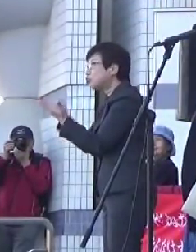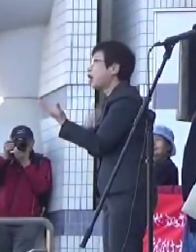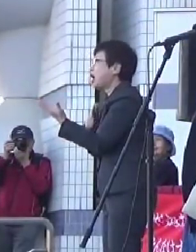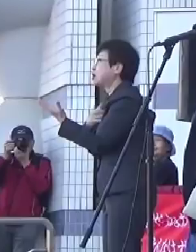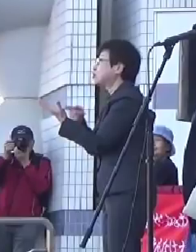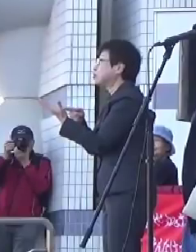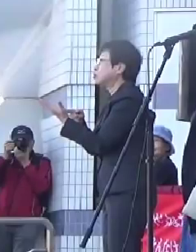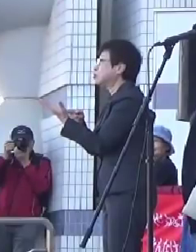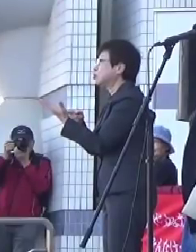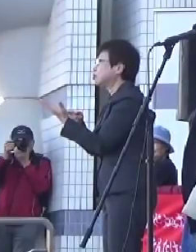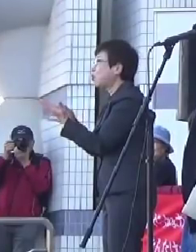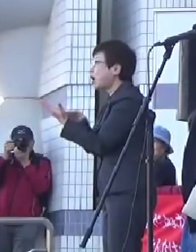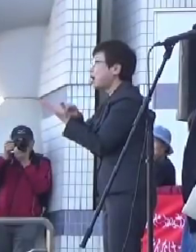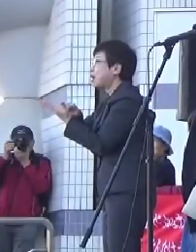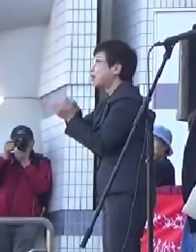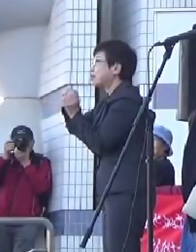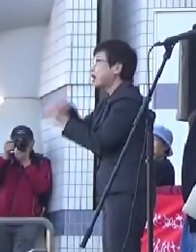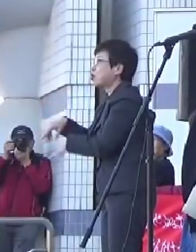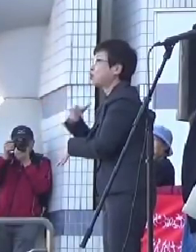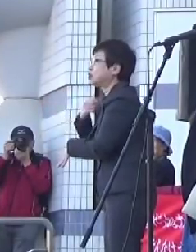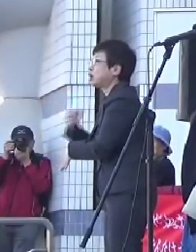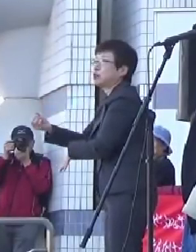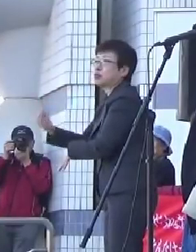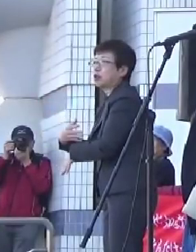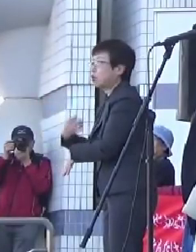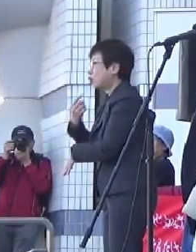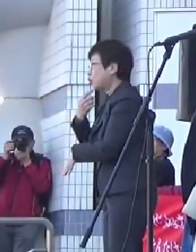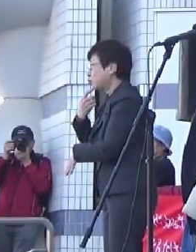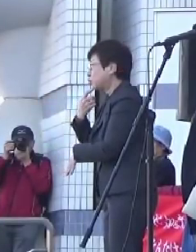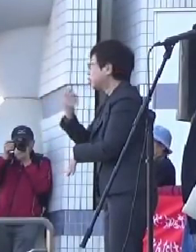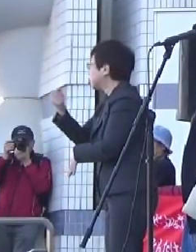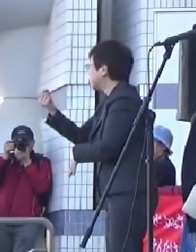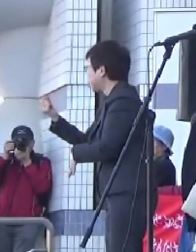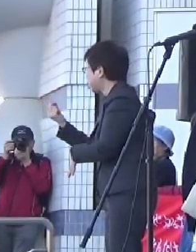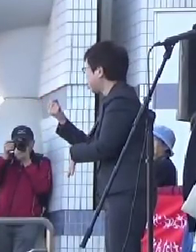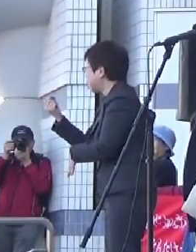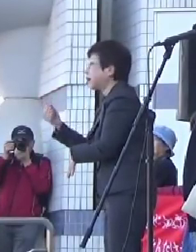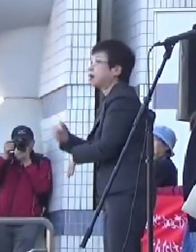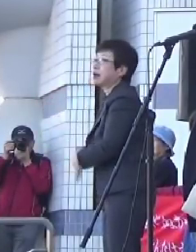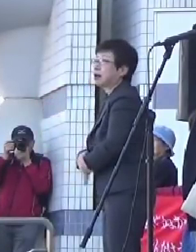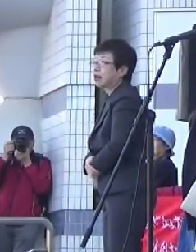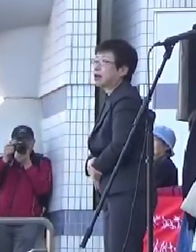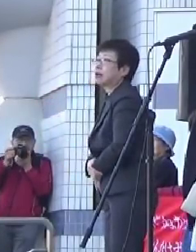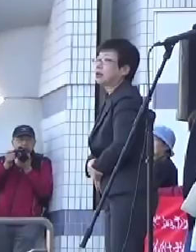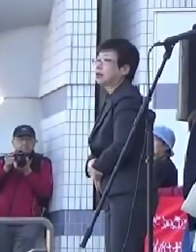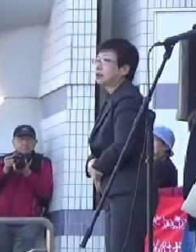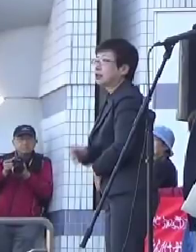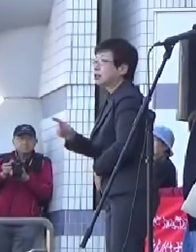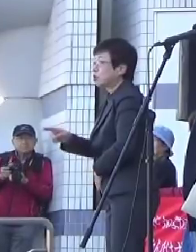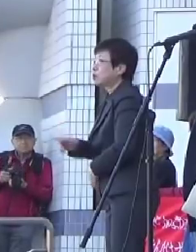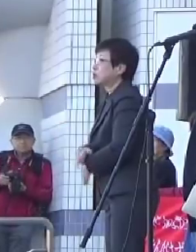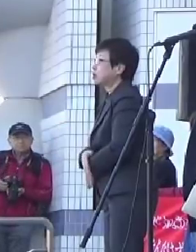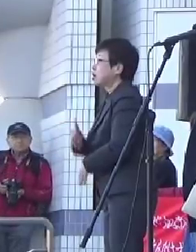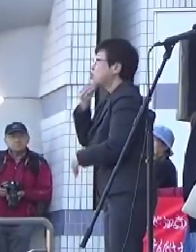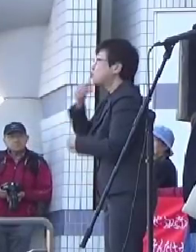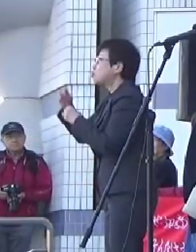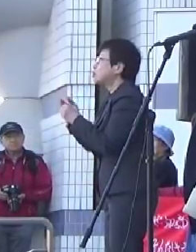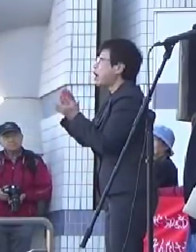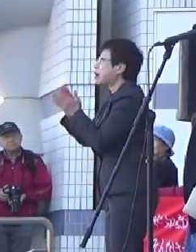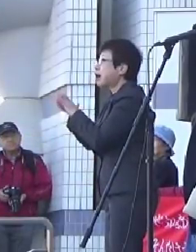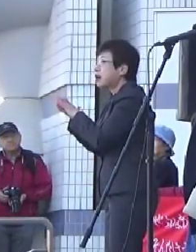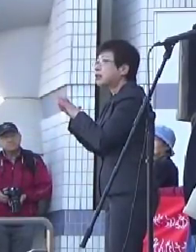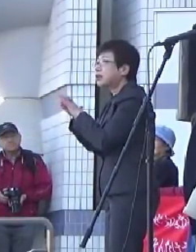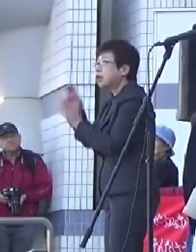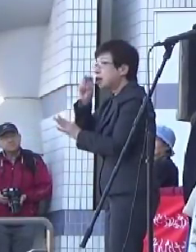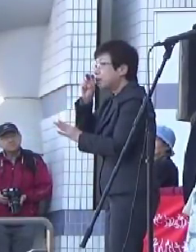かるものをから撤去したいって言ってる。なんか不思議な話ですよね。そんなにね、福島県にモニ